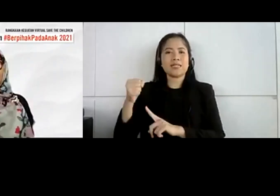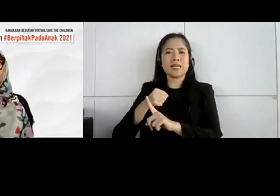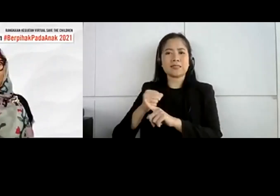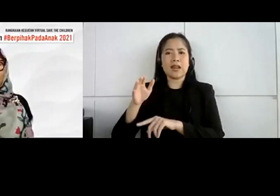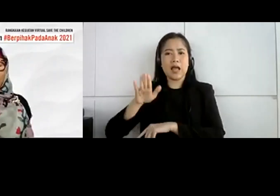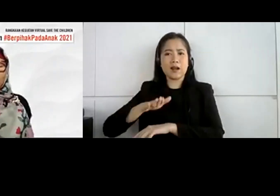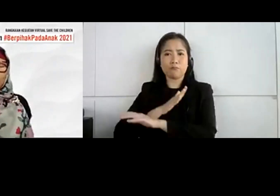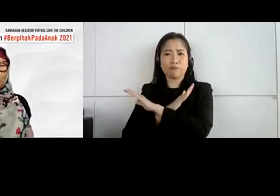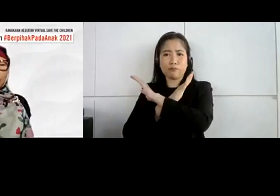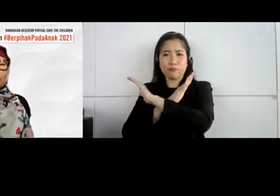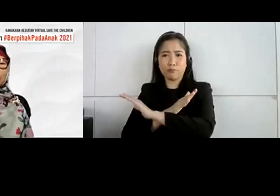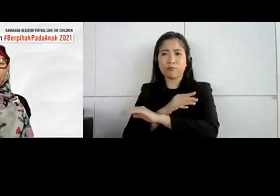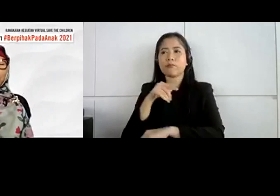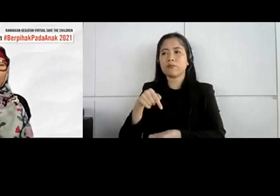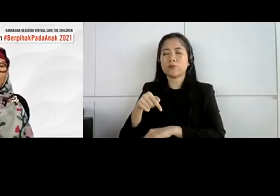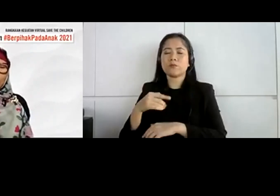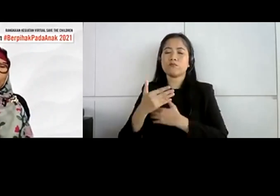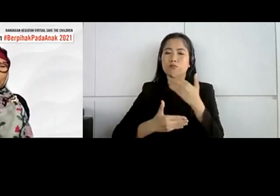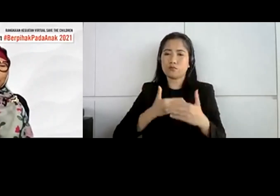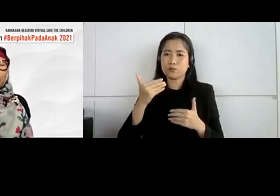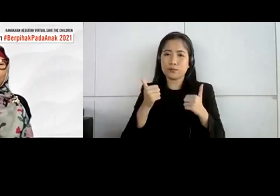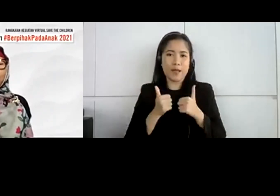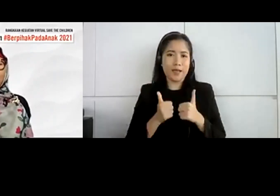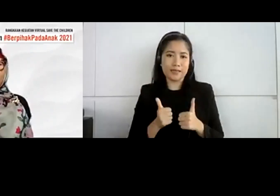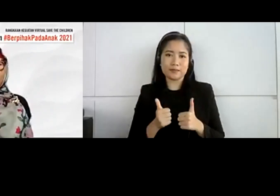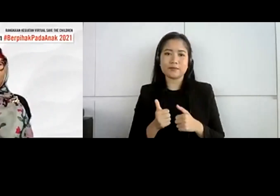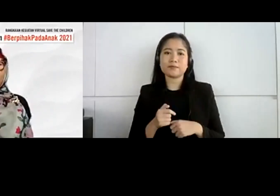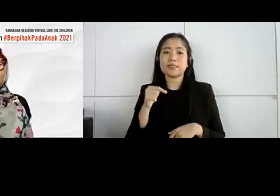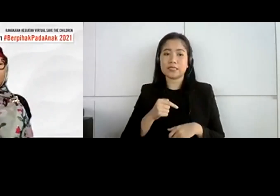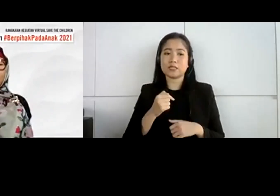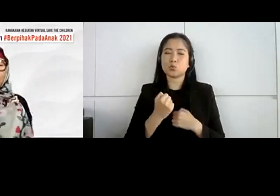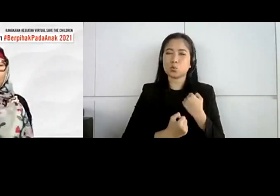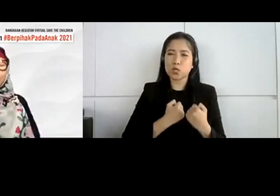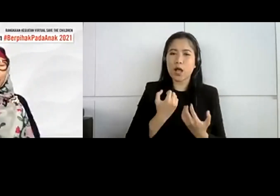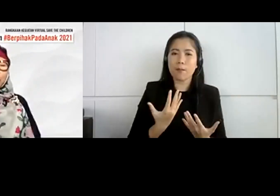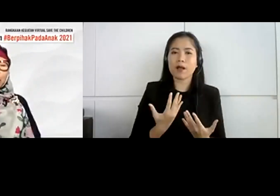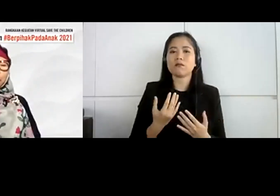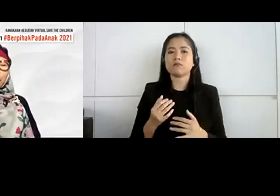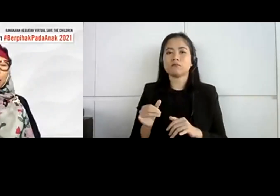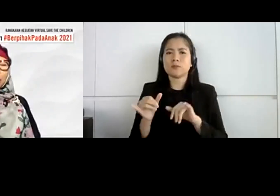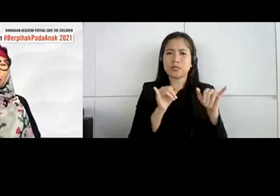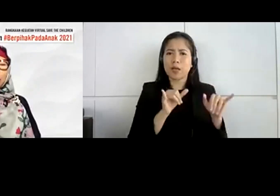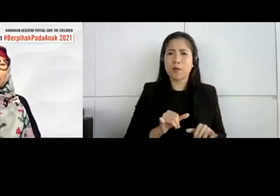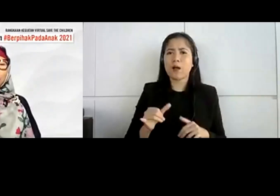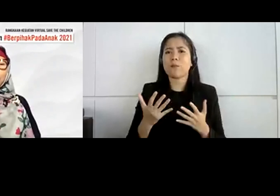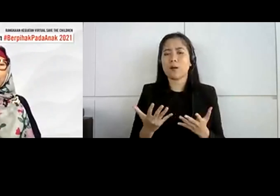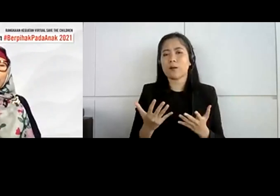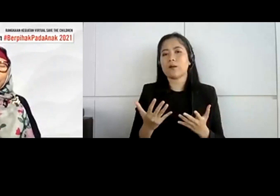ini dapat dilaksanakan dengan sebaik-baiknya sebagai upaya bersama